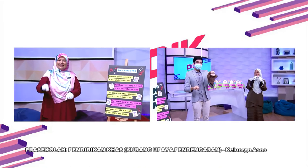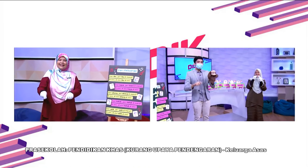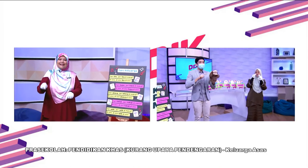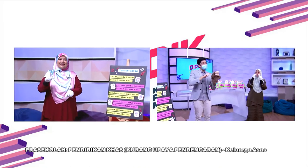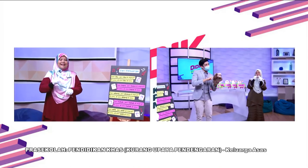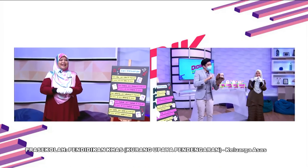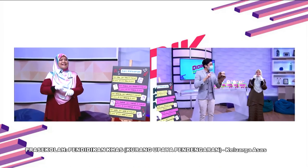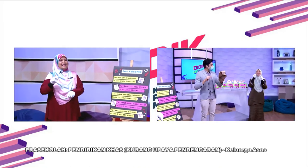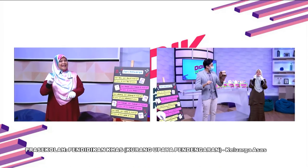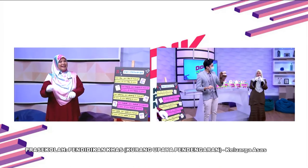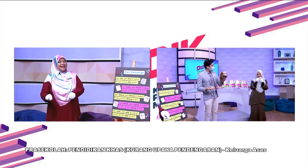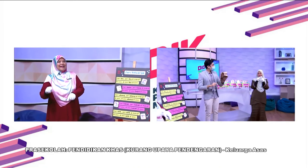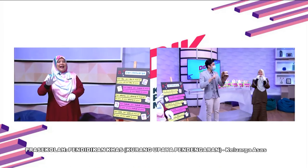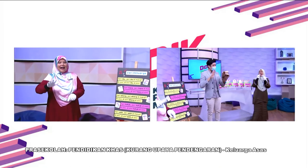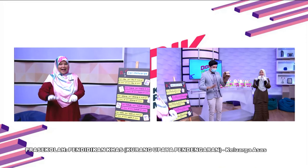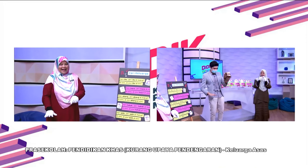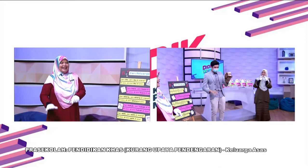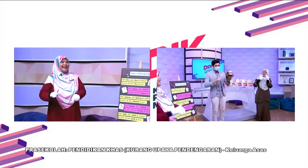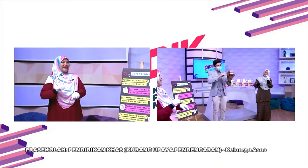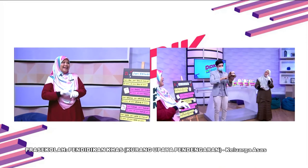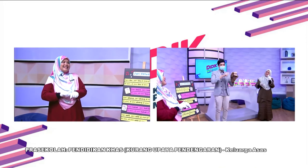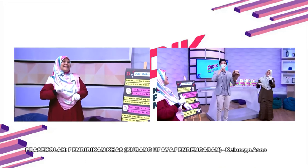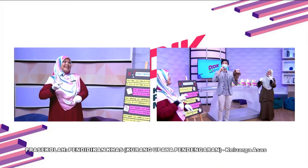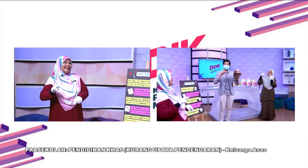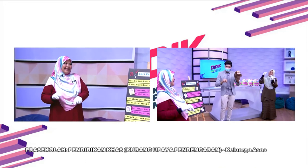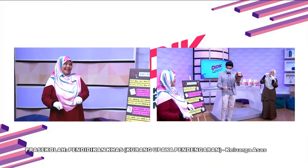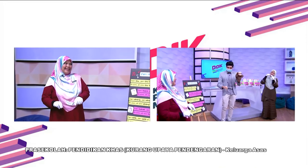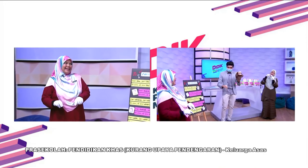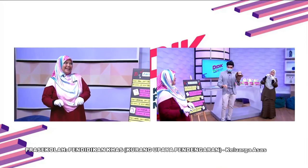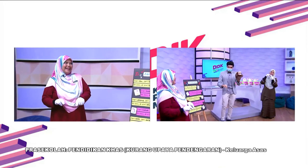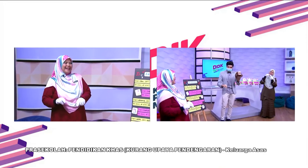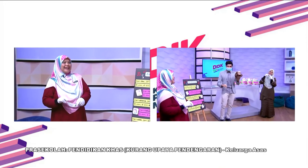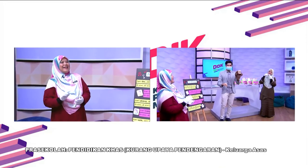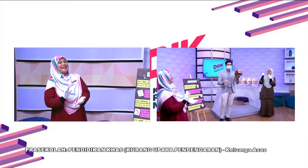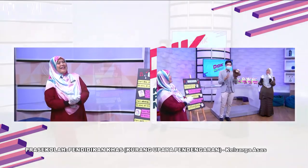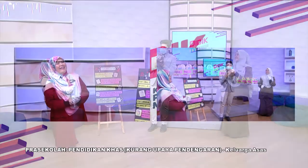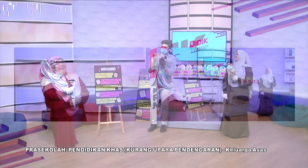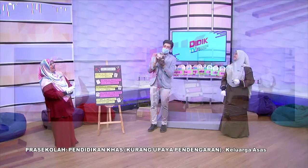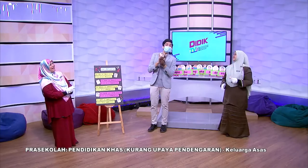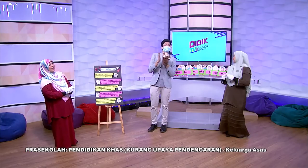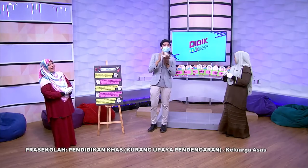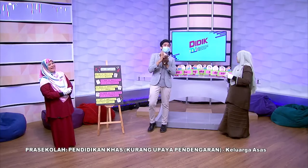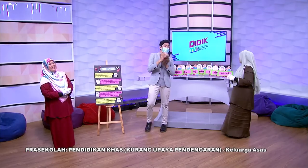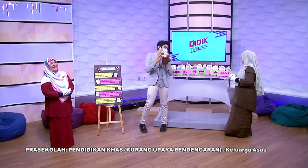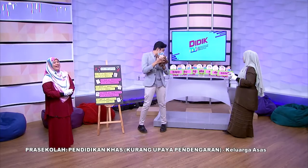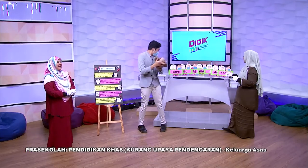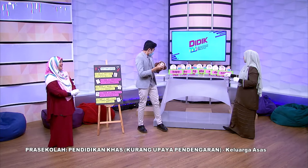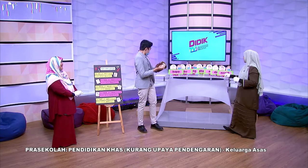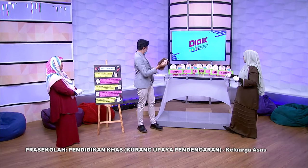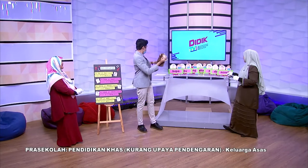Di Sini Adik disini bunyi Oke begitu uh